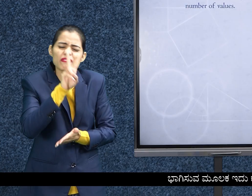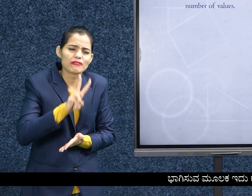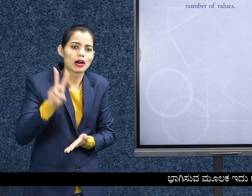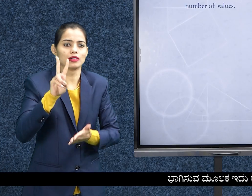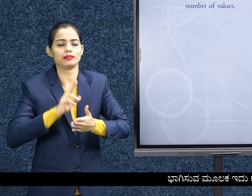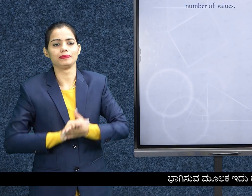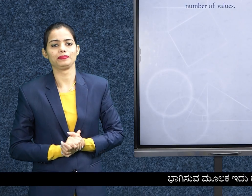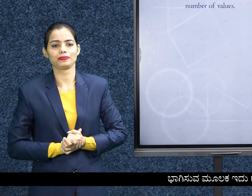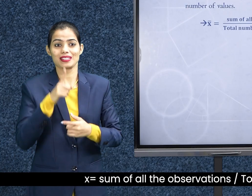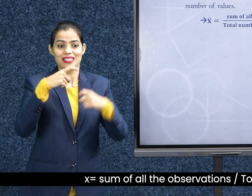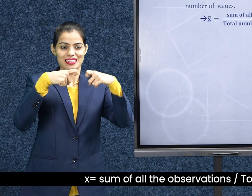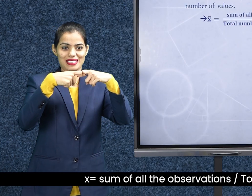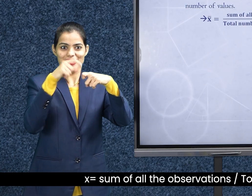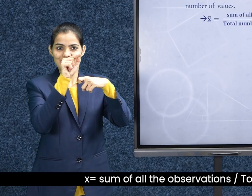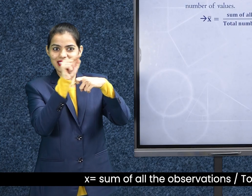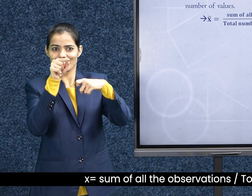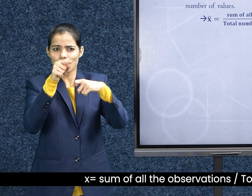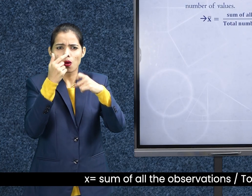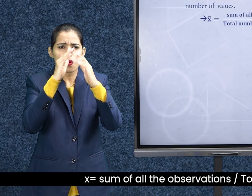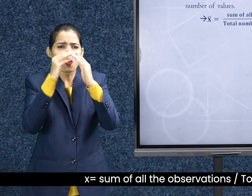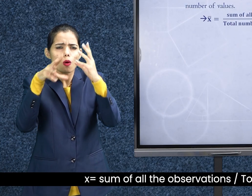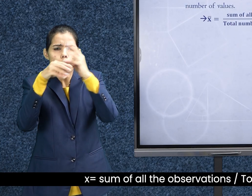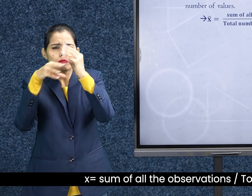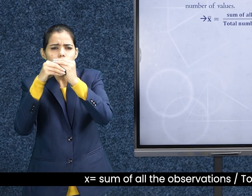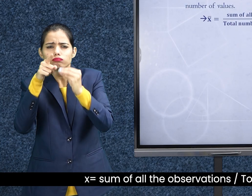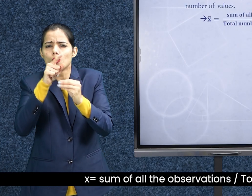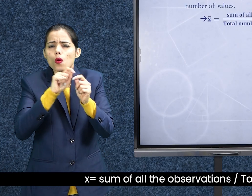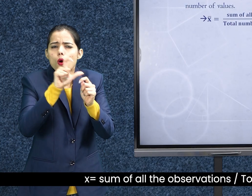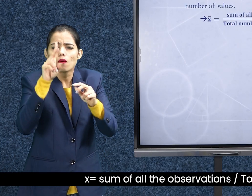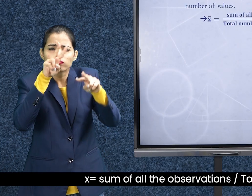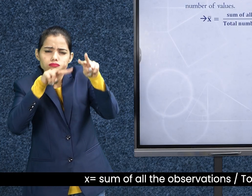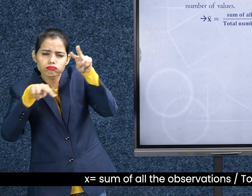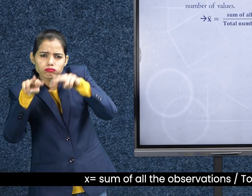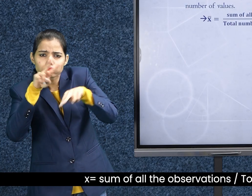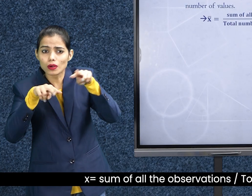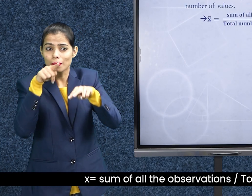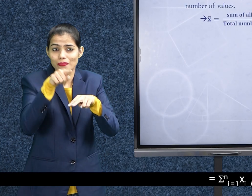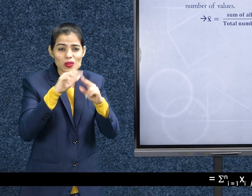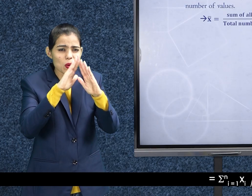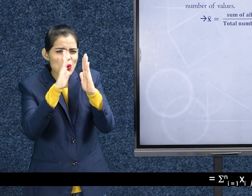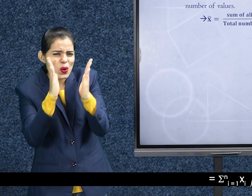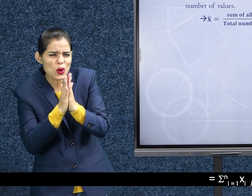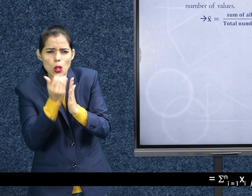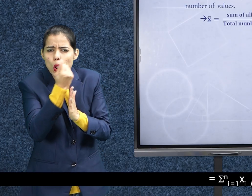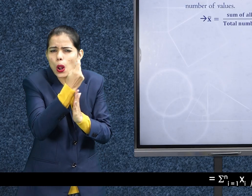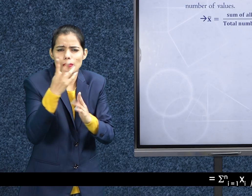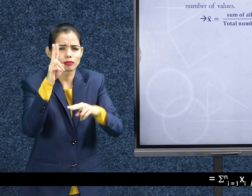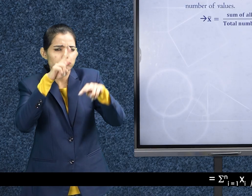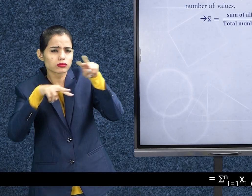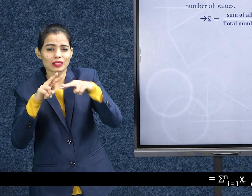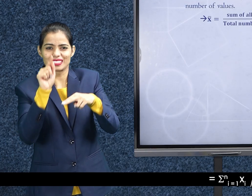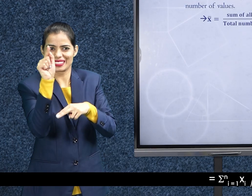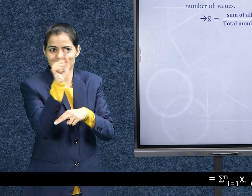ಇದು ಕಂಡುಬರುತ್ತೆ. x is equal to sum of all the observations, total number of observations is